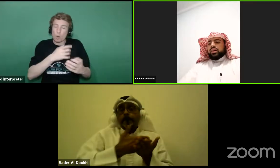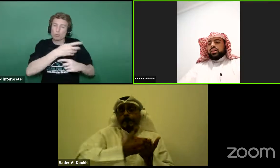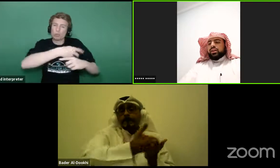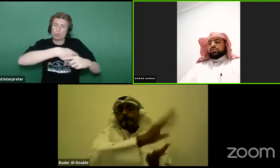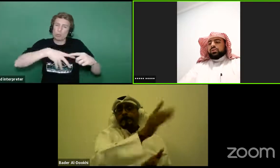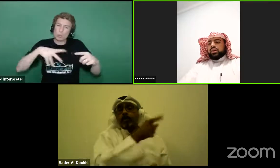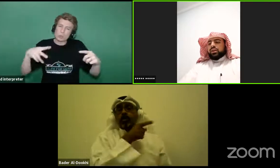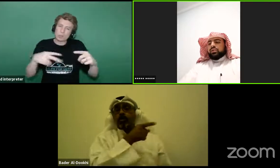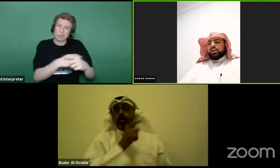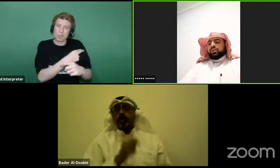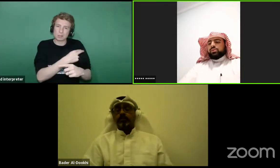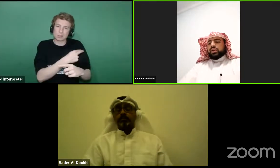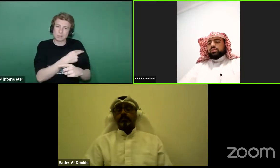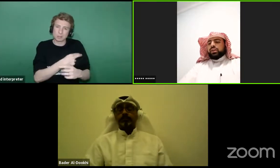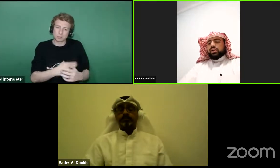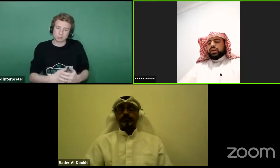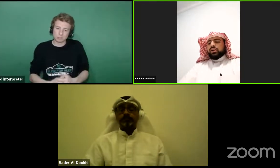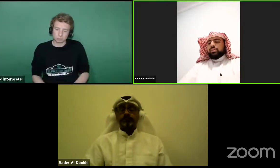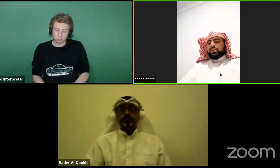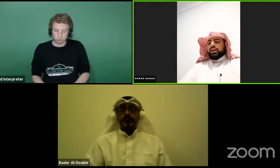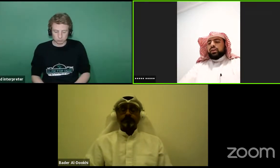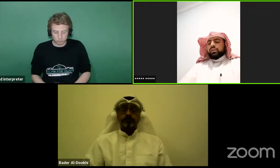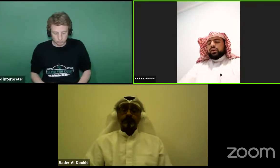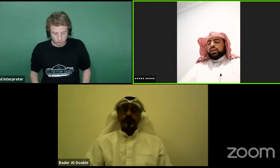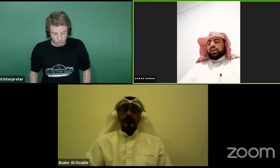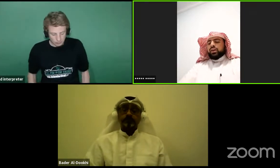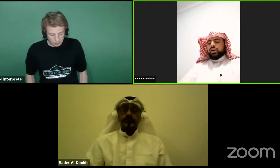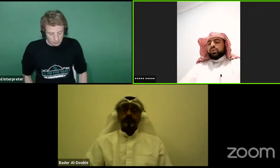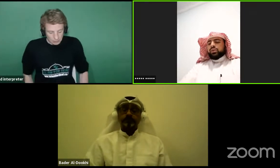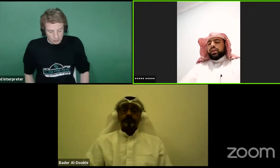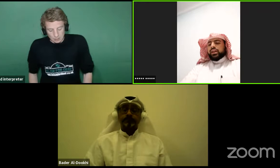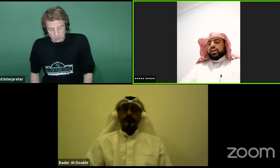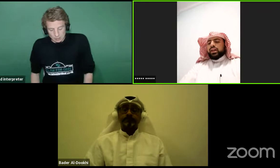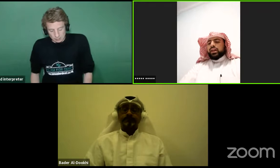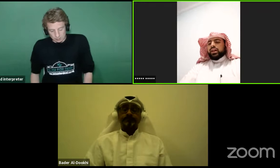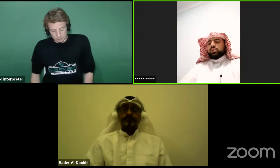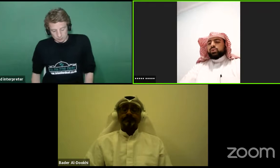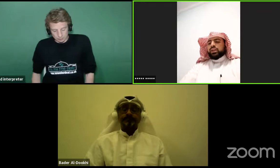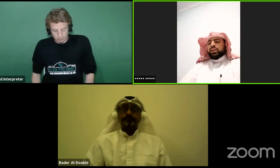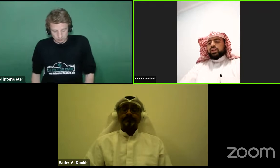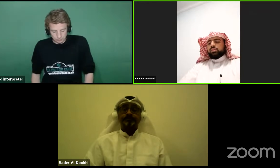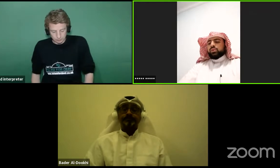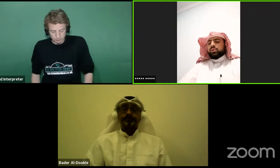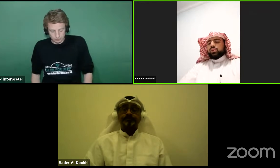ليحق الحق ويبطل الباطل ولو كره